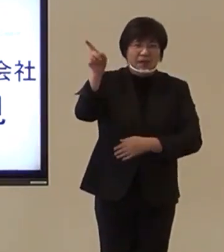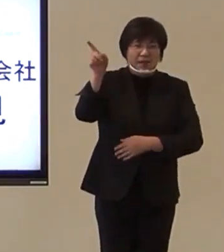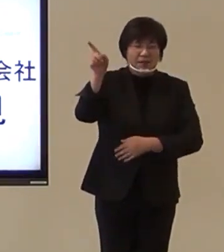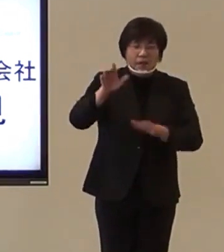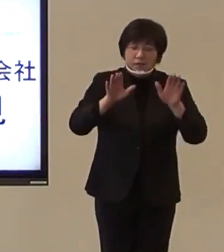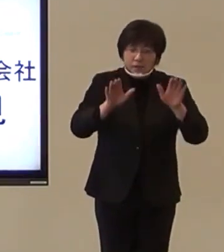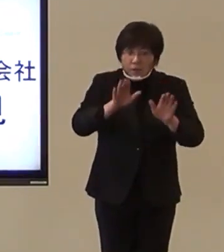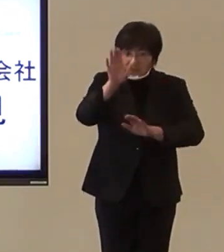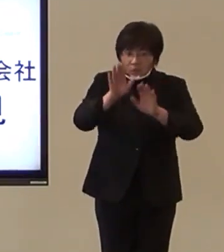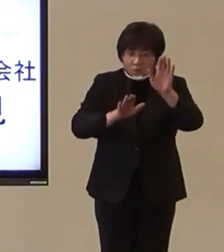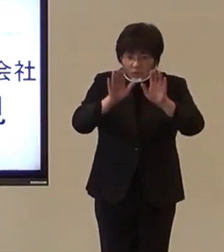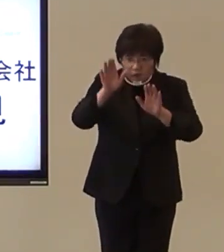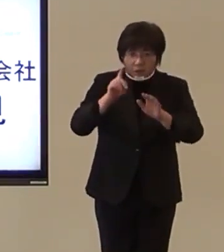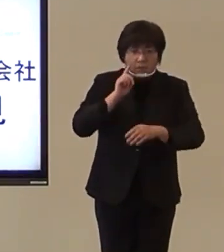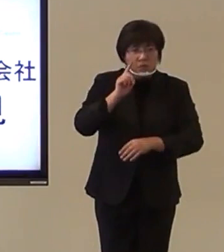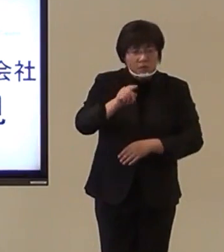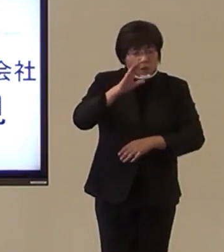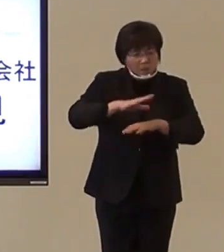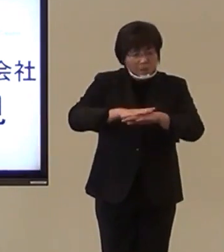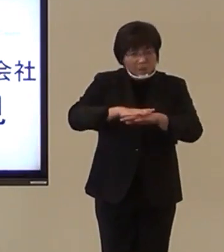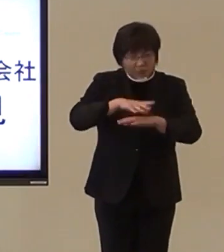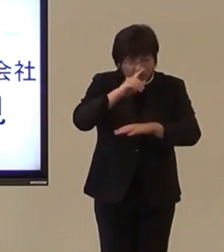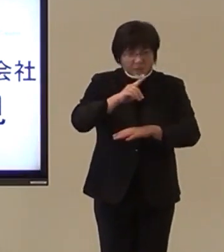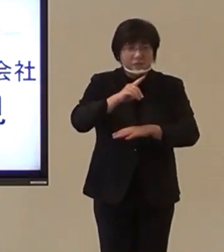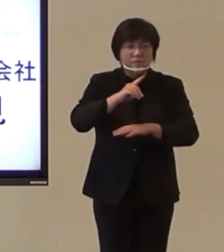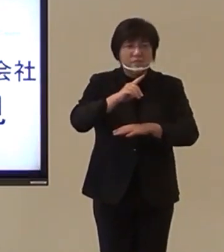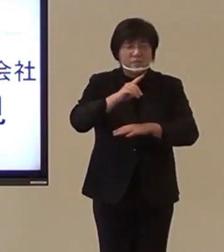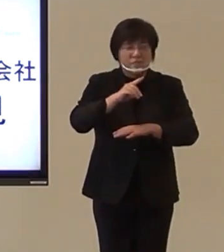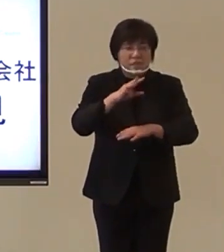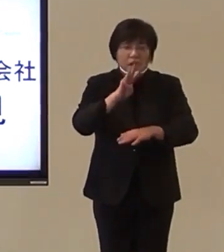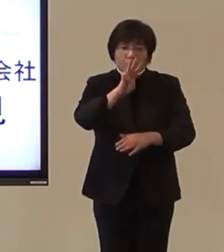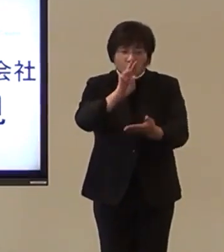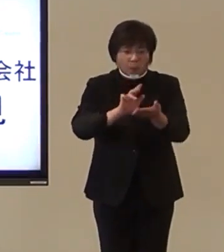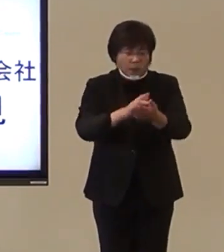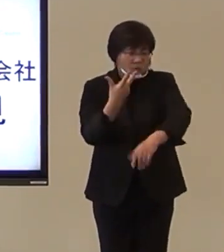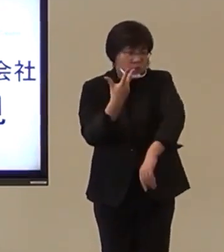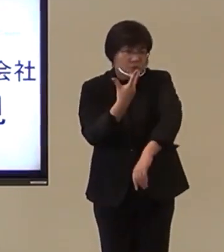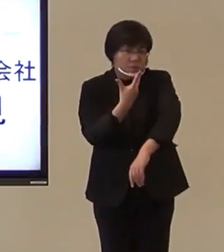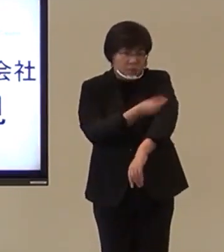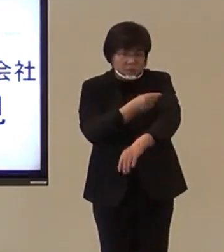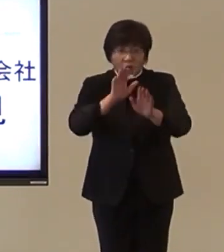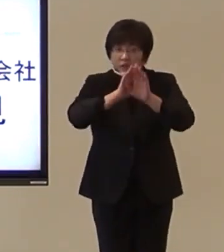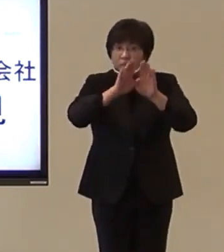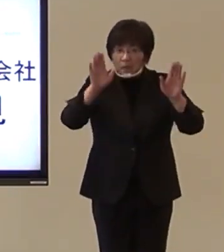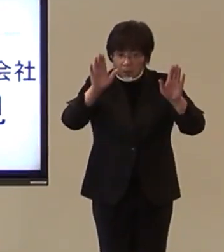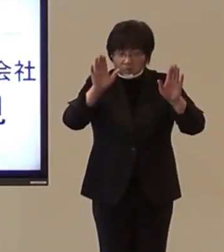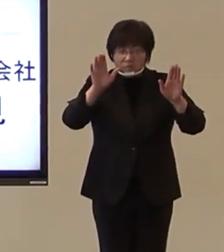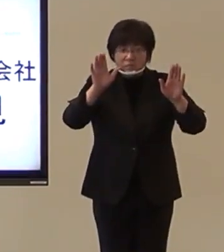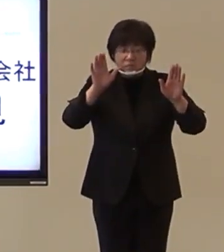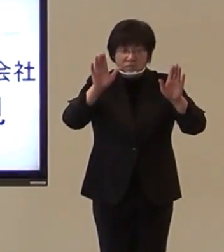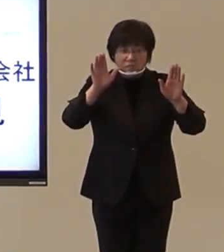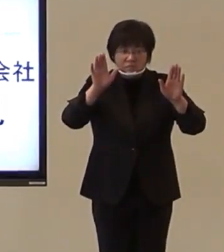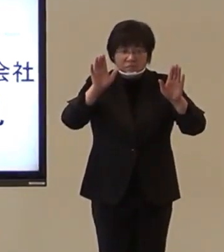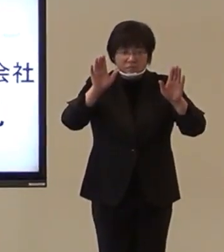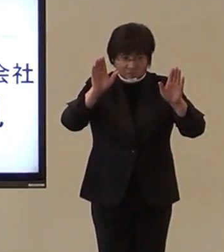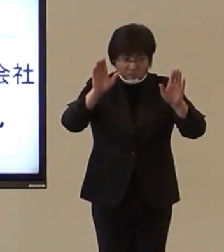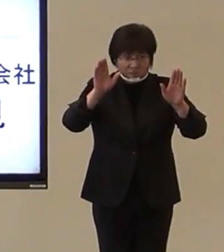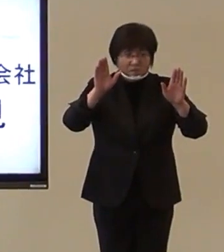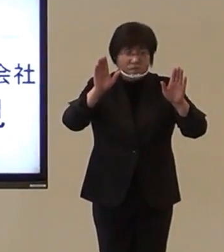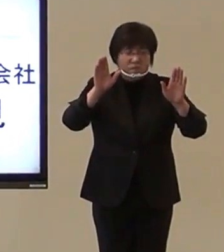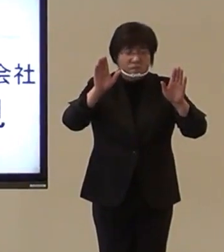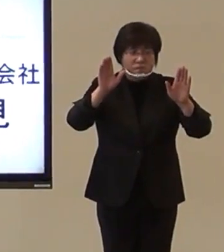現状の中でまずはこれを実施しようという方々、または東京都の方々、ま